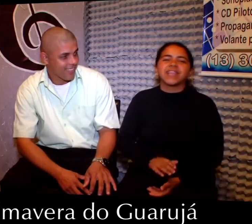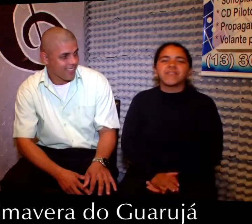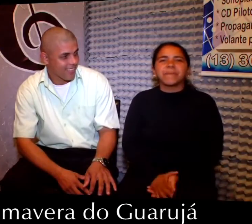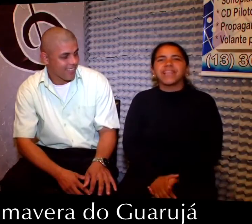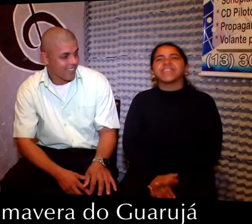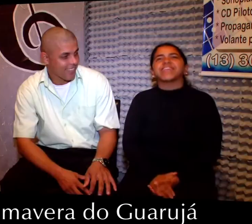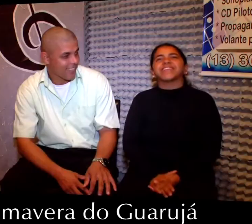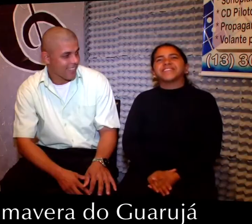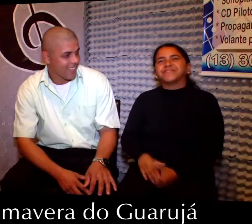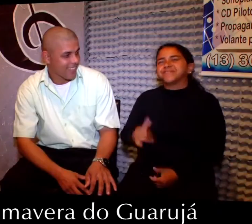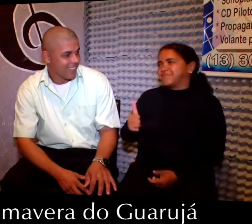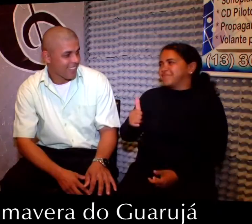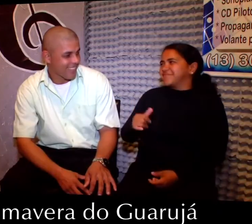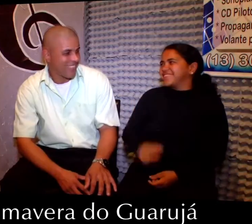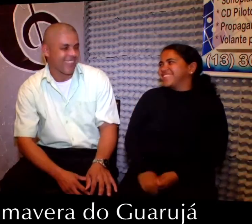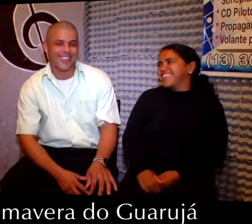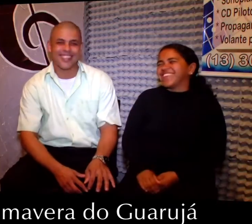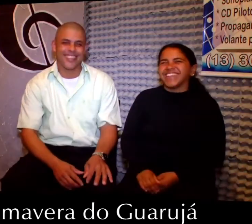sempre, dele e da família dele.